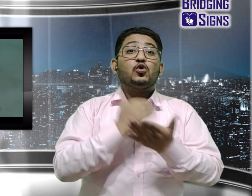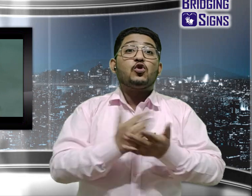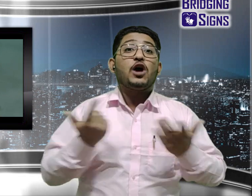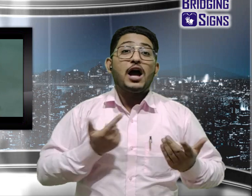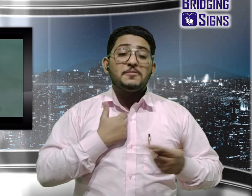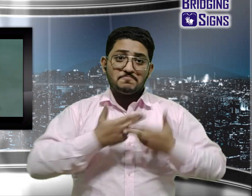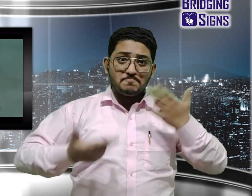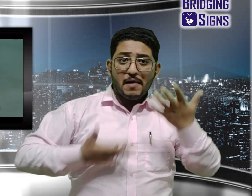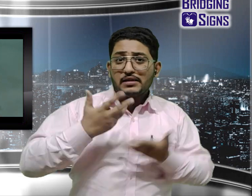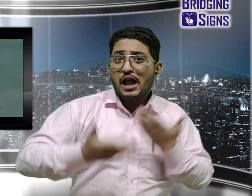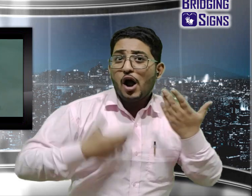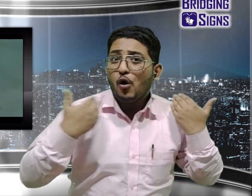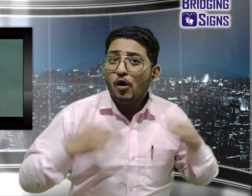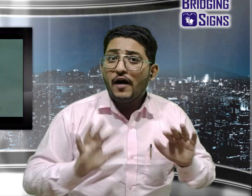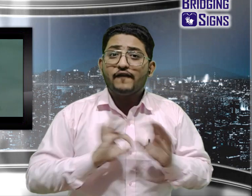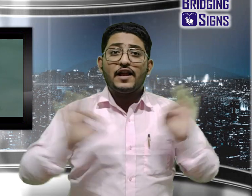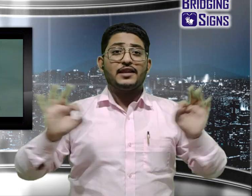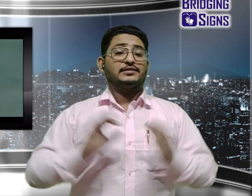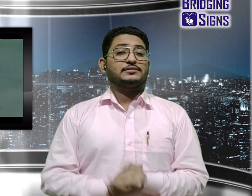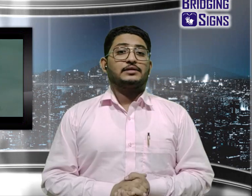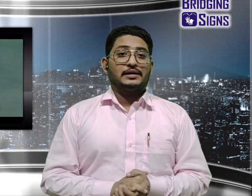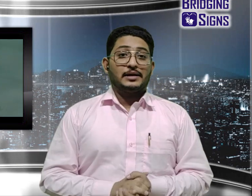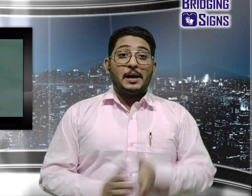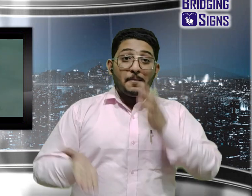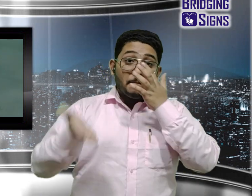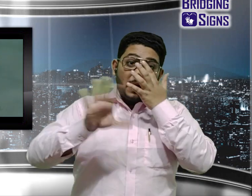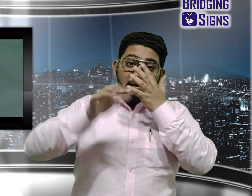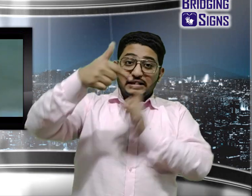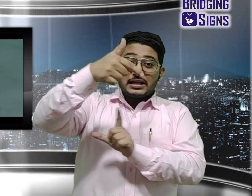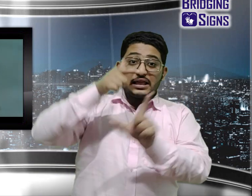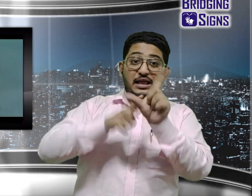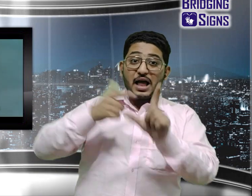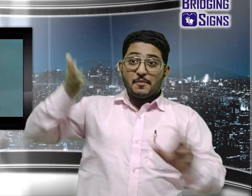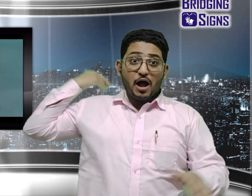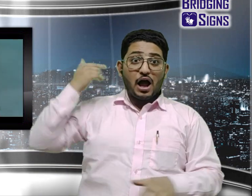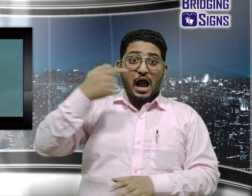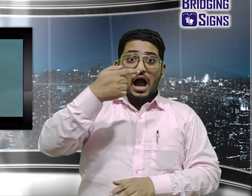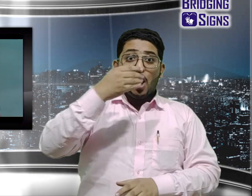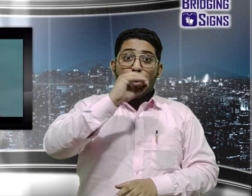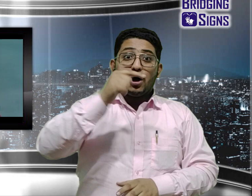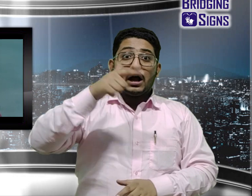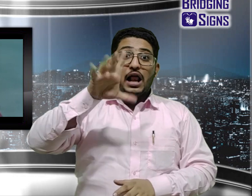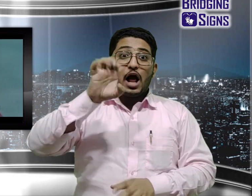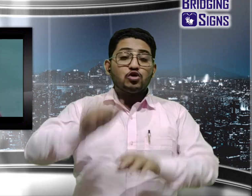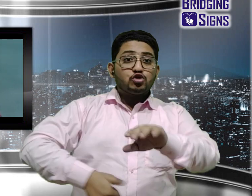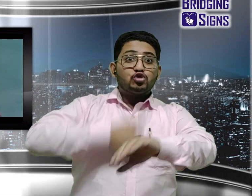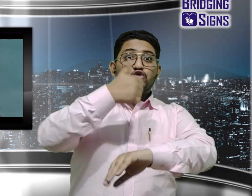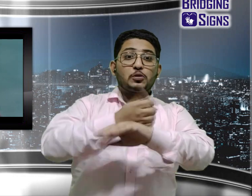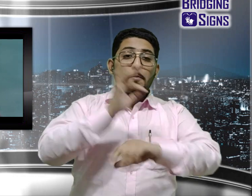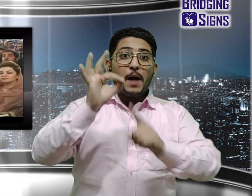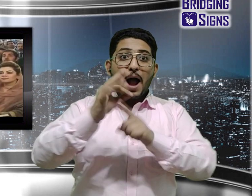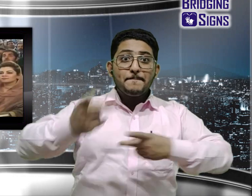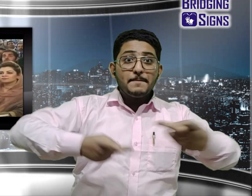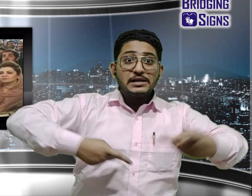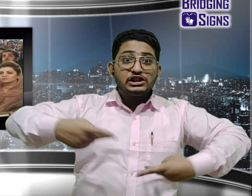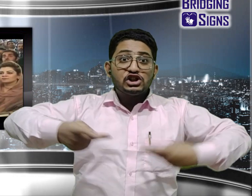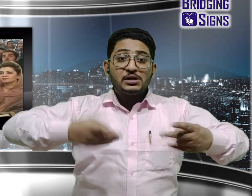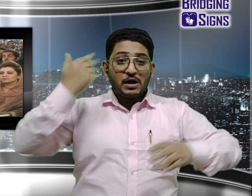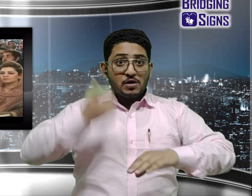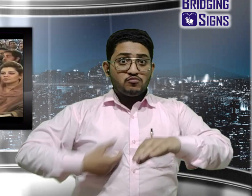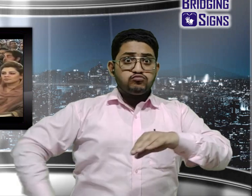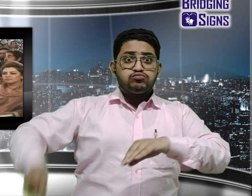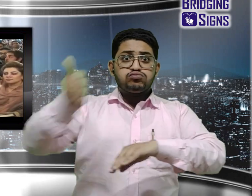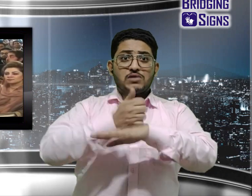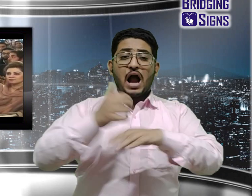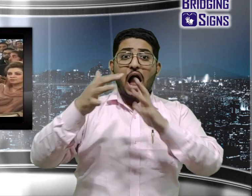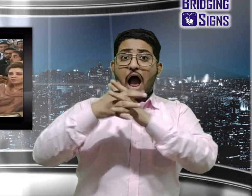के प्लेटफॉर्म से, वो मैंने किया। 7 साल पहले मुझे गूगल में अपॉर्चुनिटी मिली कि मैं पाकिस्तान का बिजनेस शुरू कर सकूं,